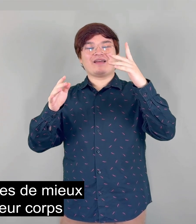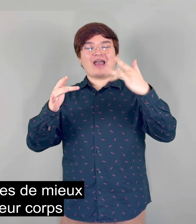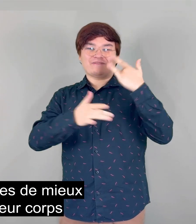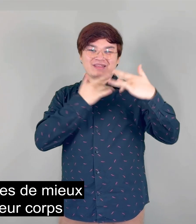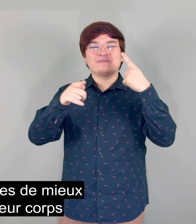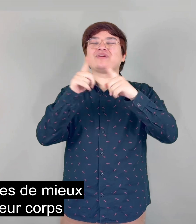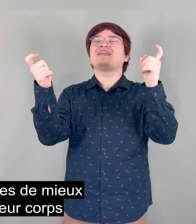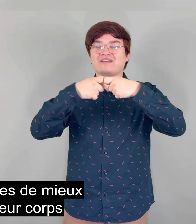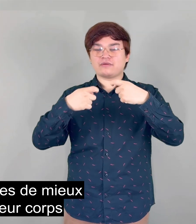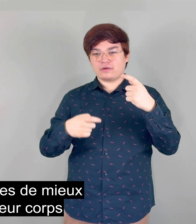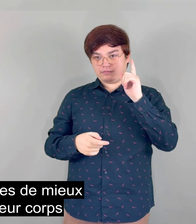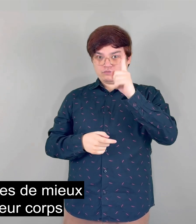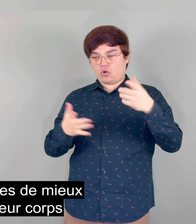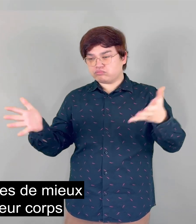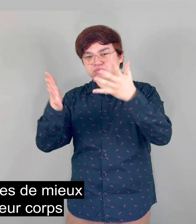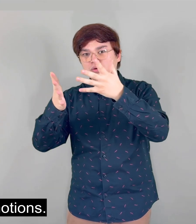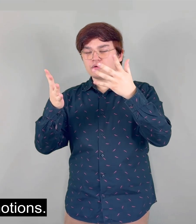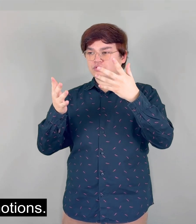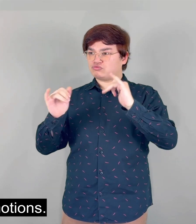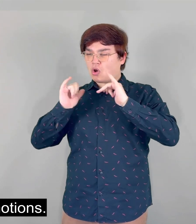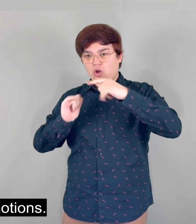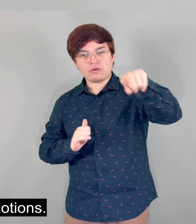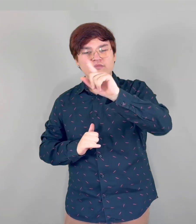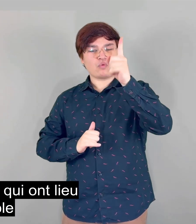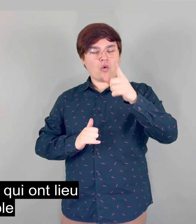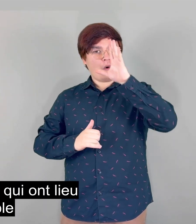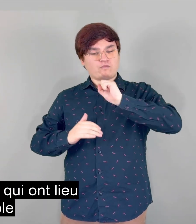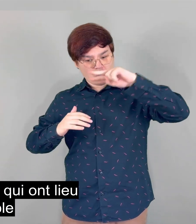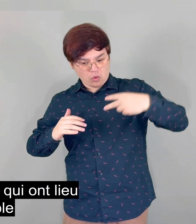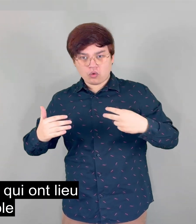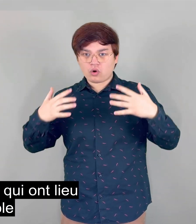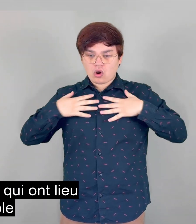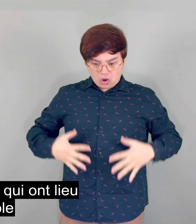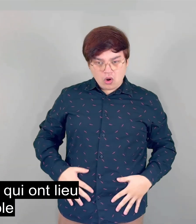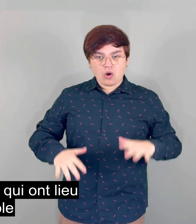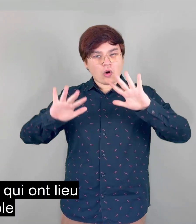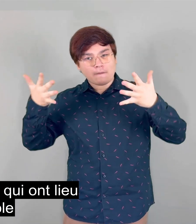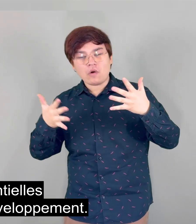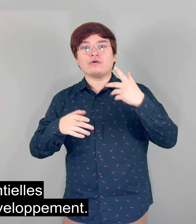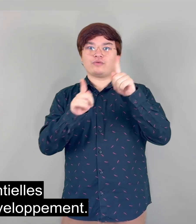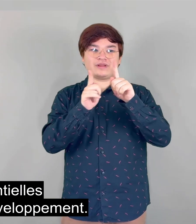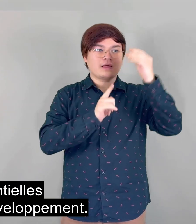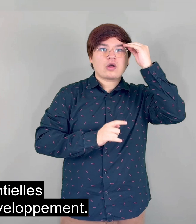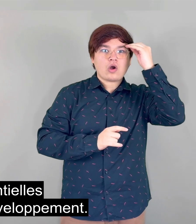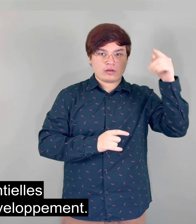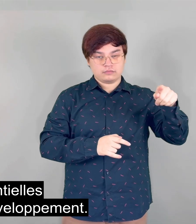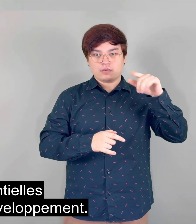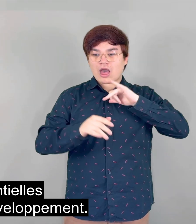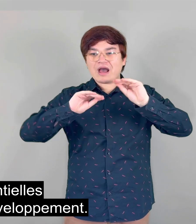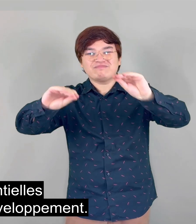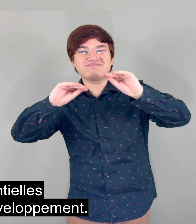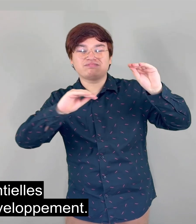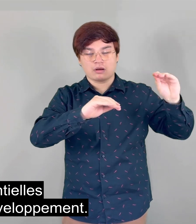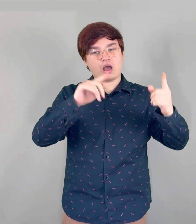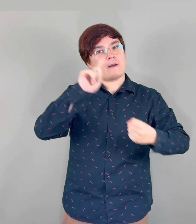sexuelle permet aux jeunes de mieux comprendre leur corps et leurs émotions. Ces animations, qui ont lieu à l'école, sont essentielles pour